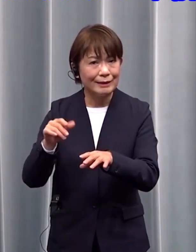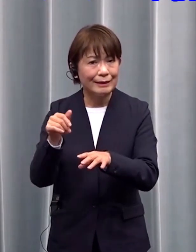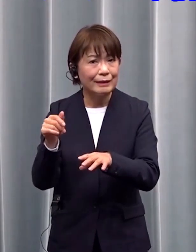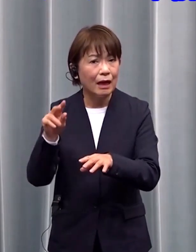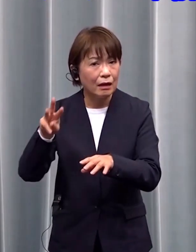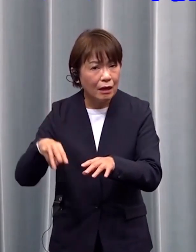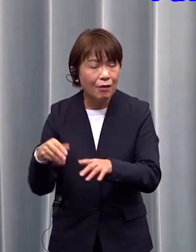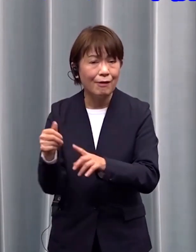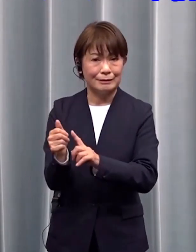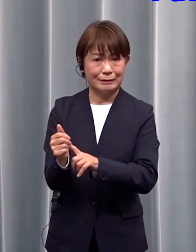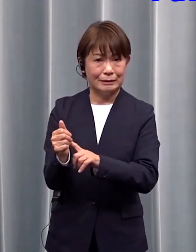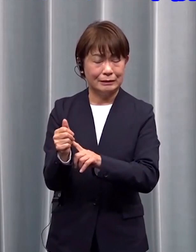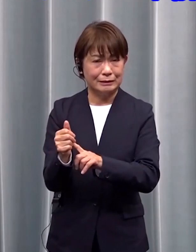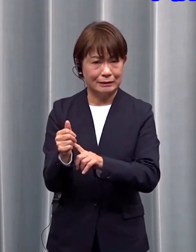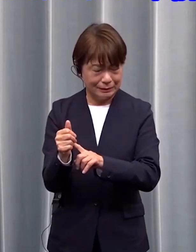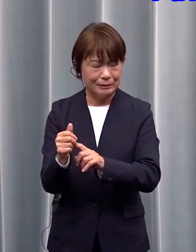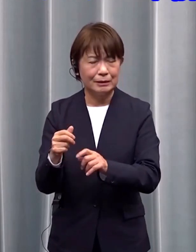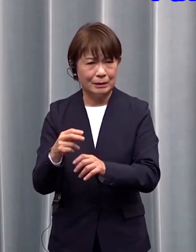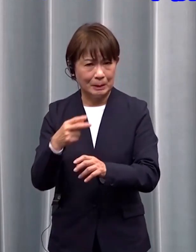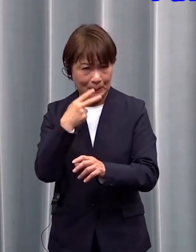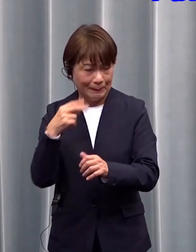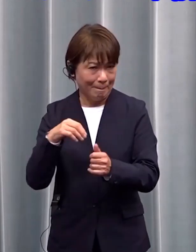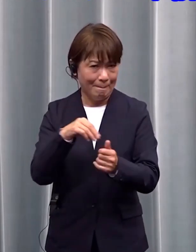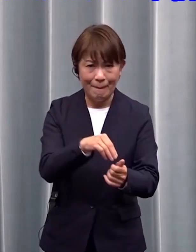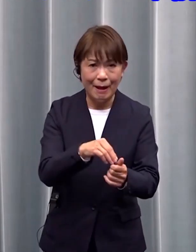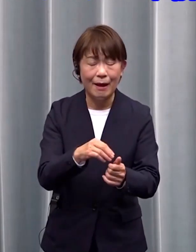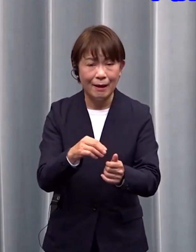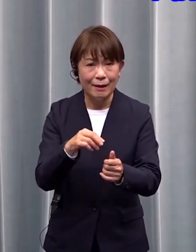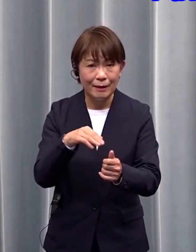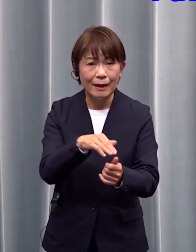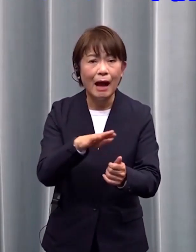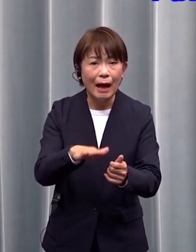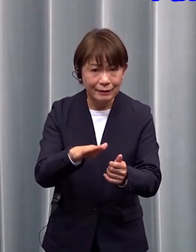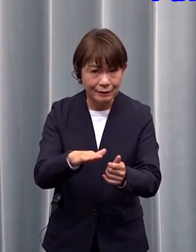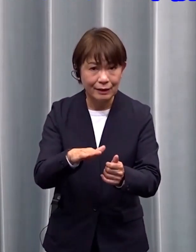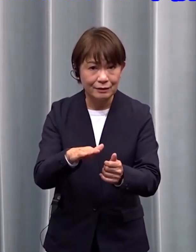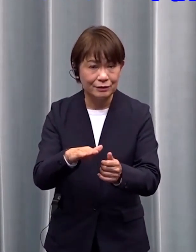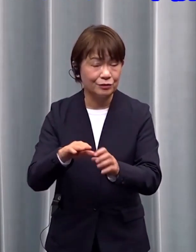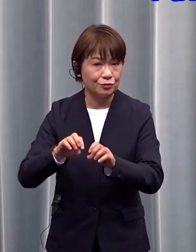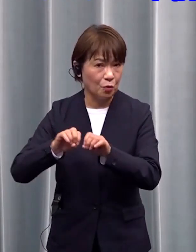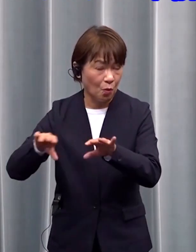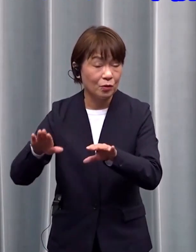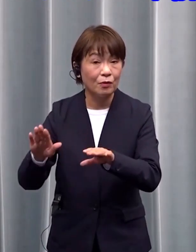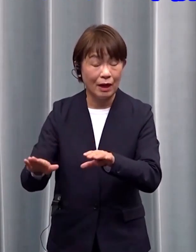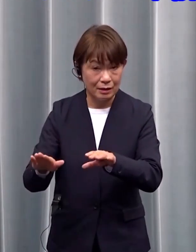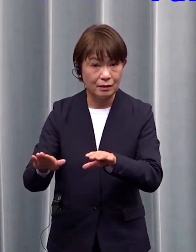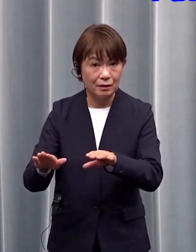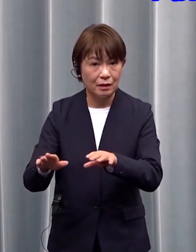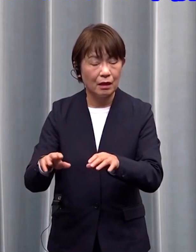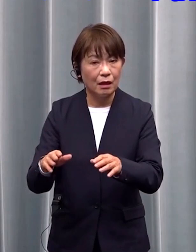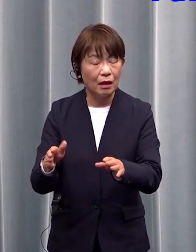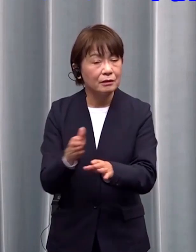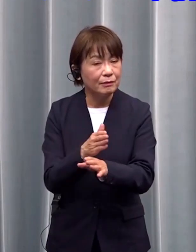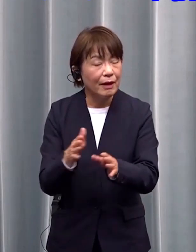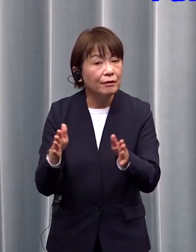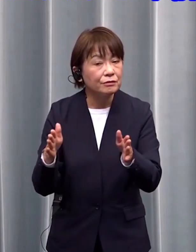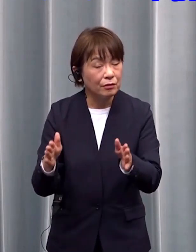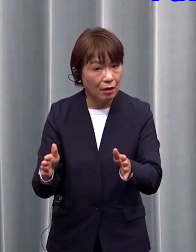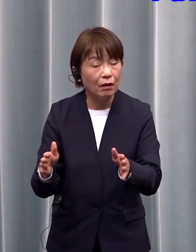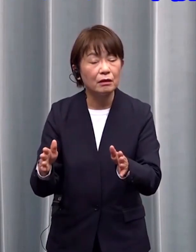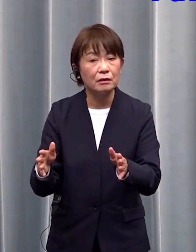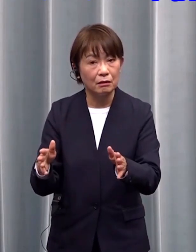ウアン岡本さんが、実際の被害を顔出しで実名で訴えました。しばらくテレビも含めメディアはおとなしかったですけれ